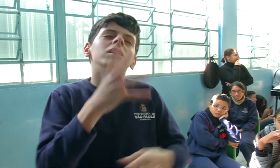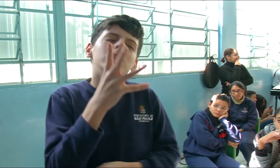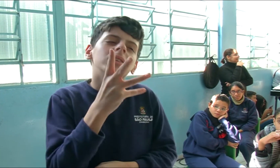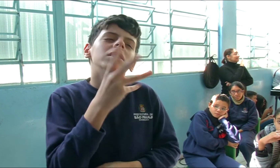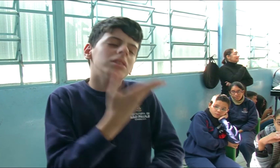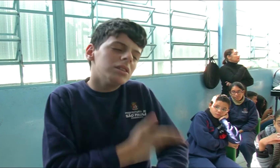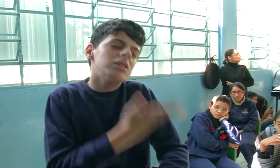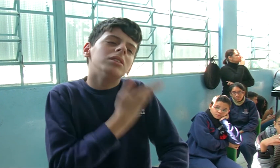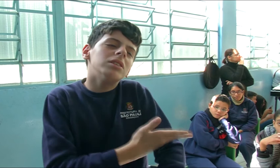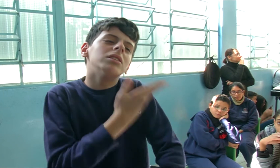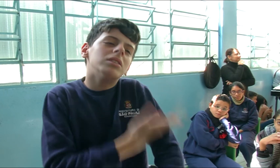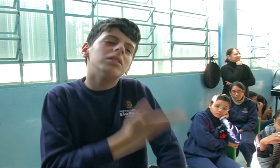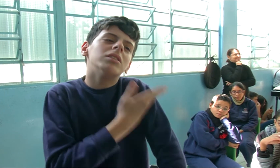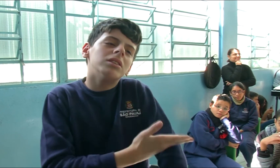e demorou para eu aprender.